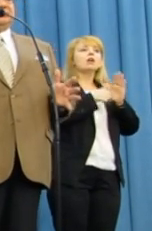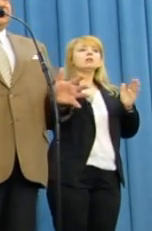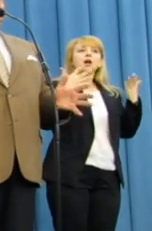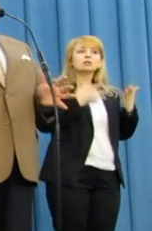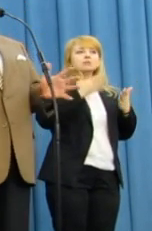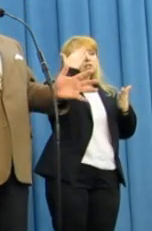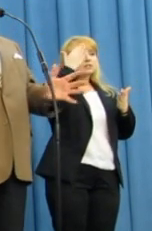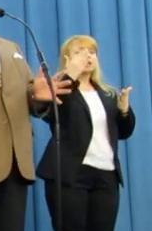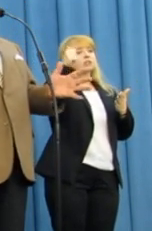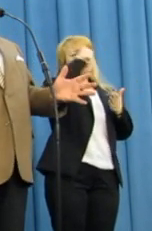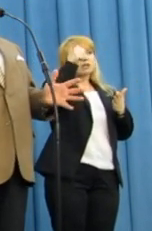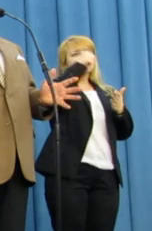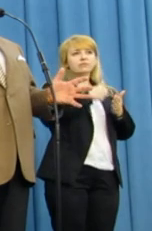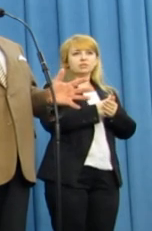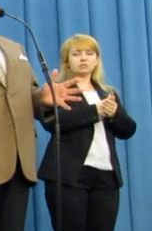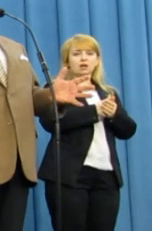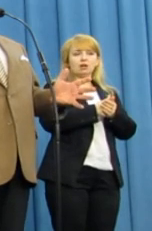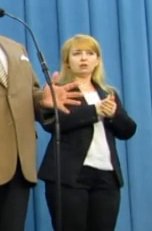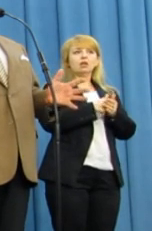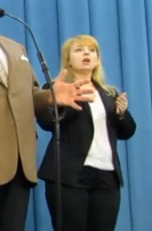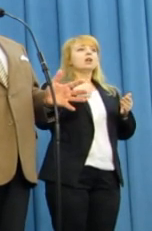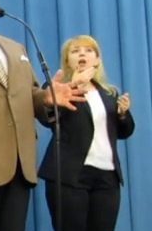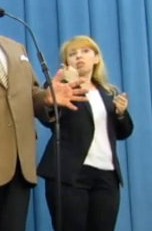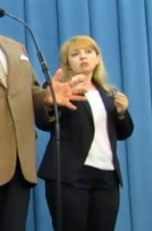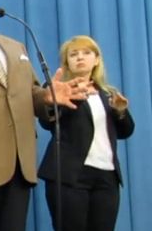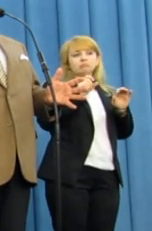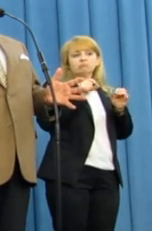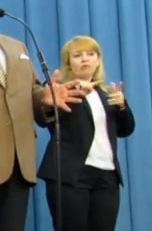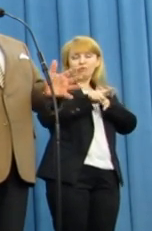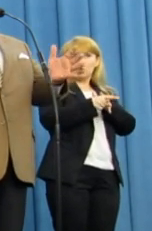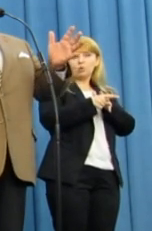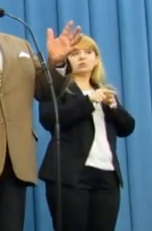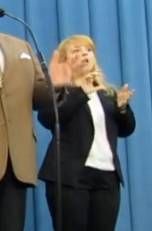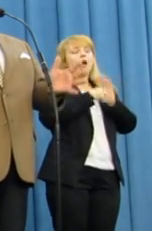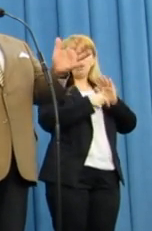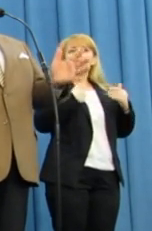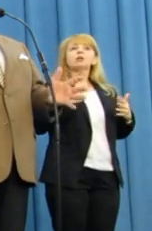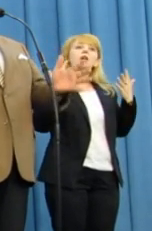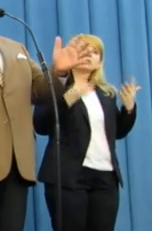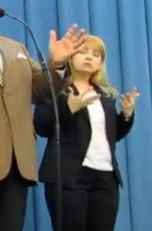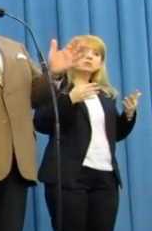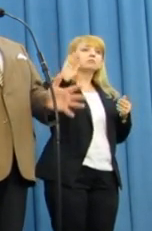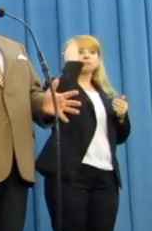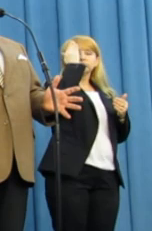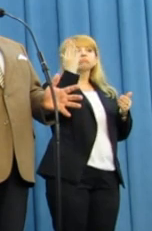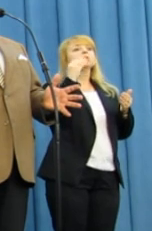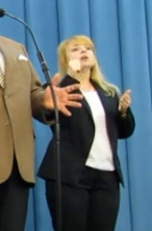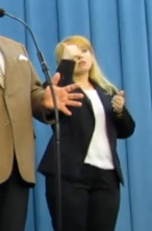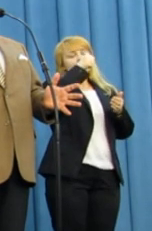nazwiska tych sędziów, wcale nie naruszając ich niezależności i niezawisłości. Tylko ciągle w Polsce mamy do